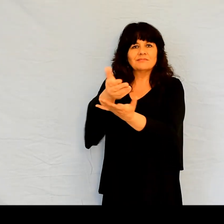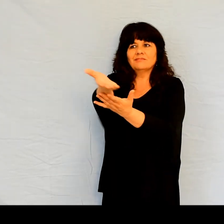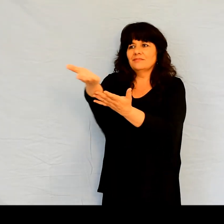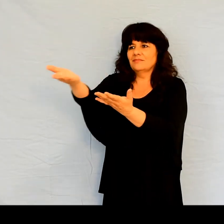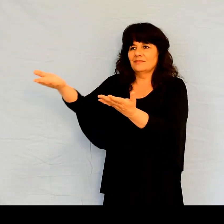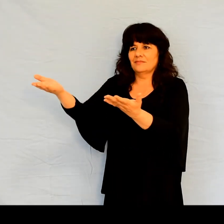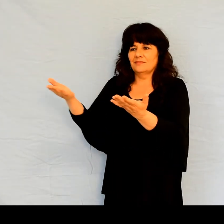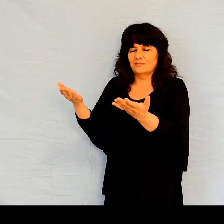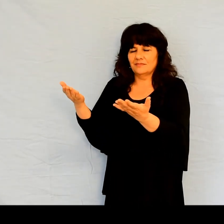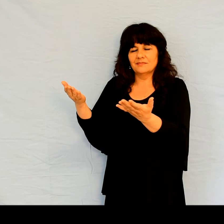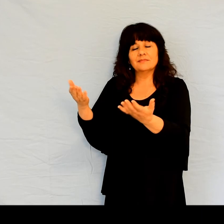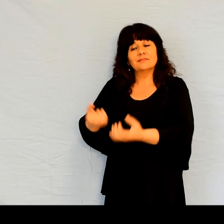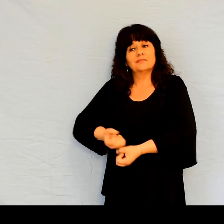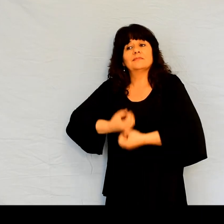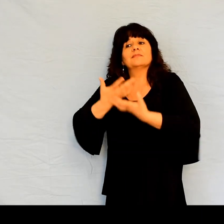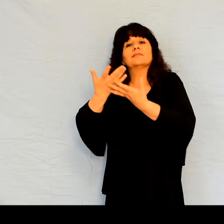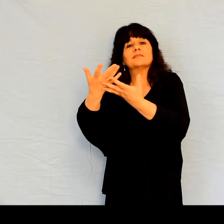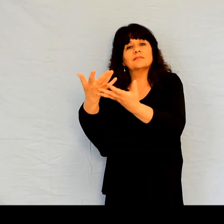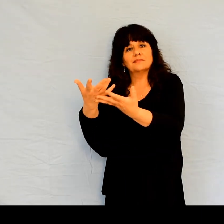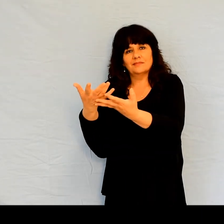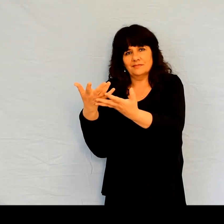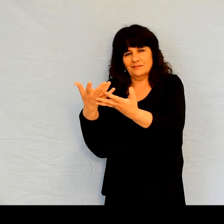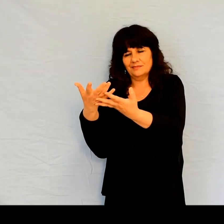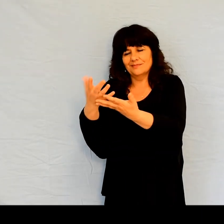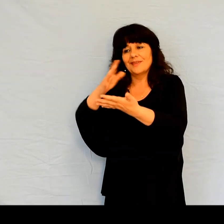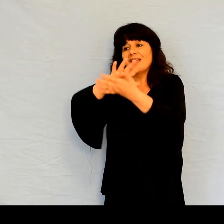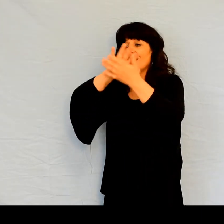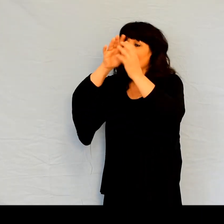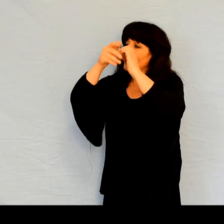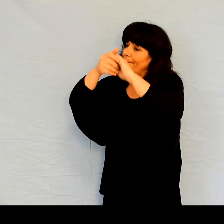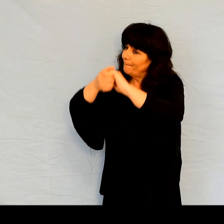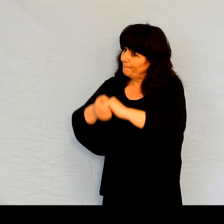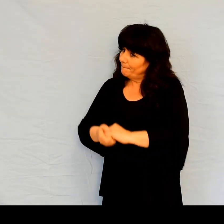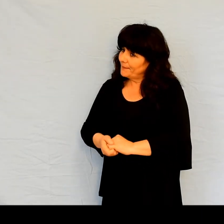Il dit, « La paix soit avec vous. »